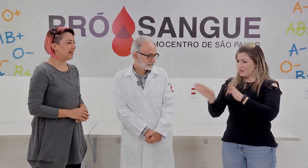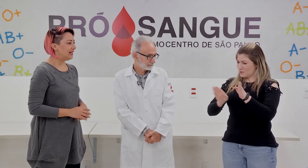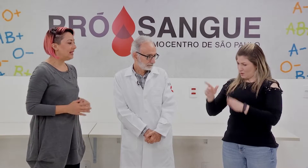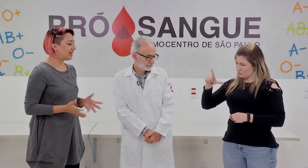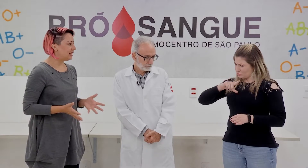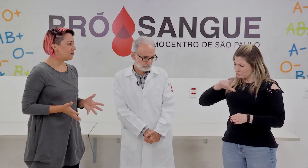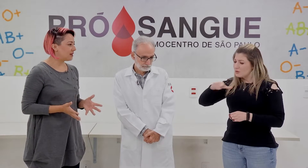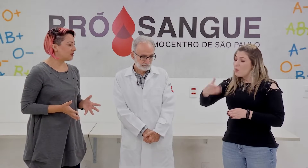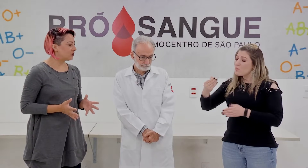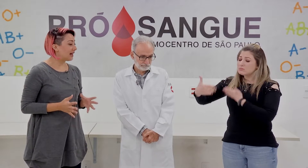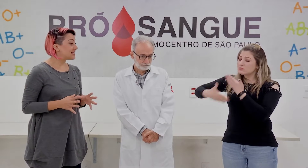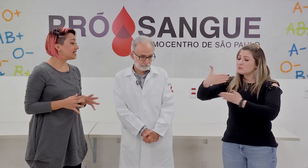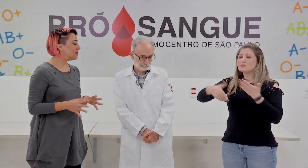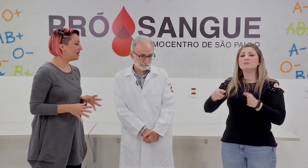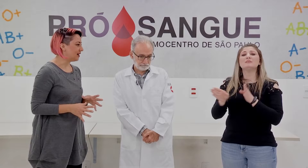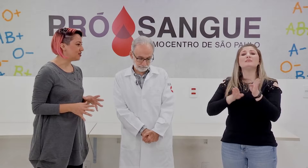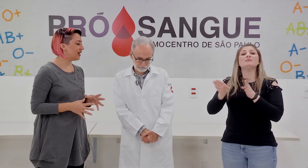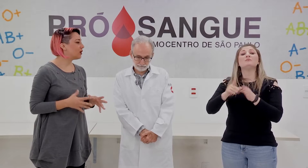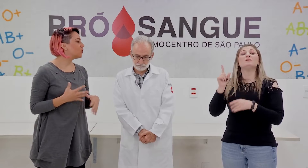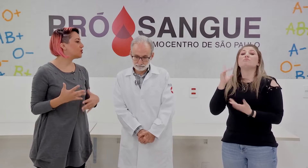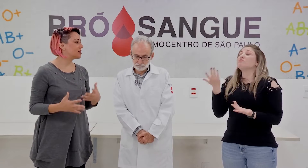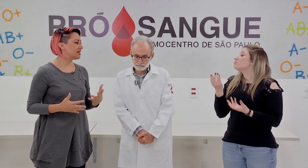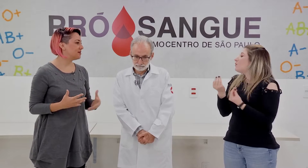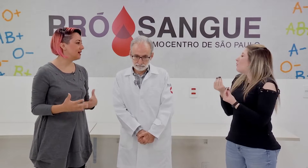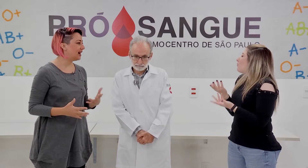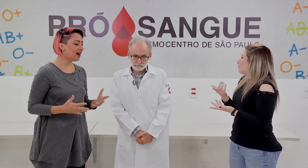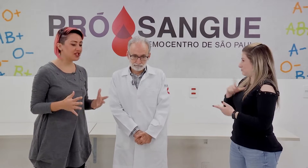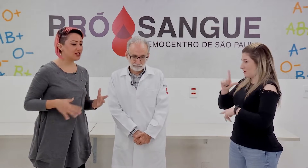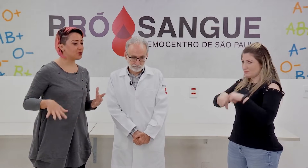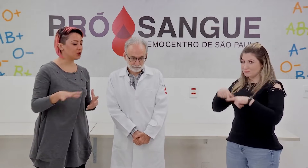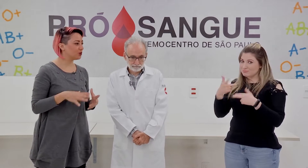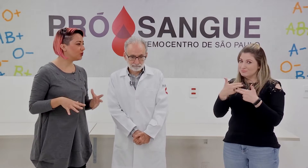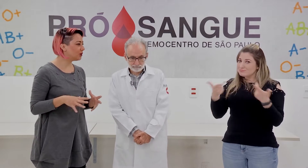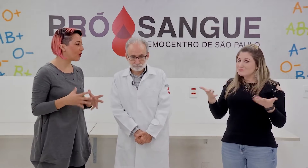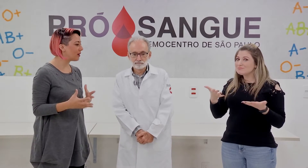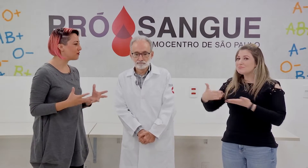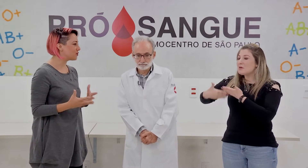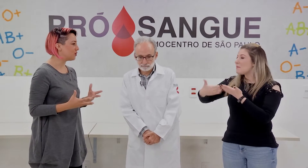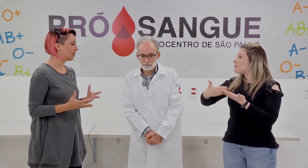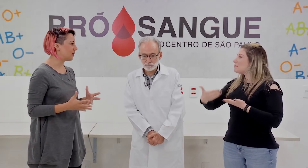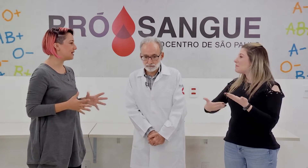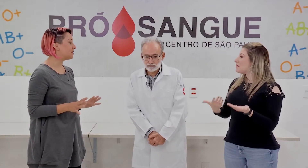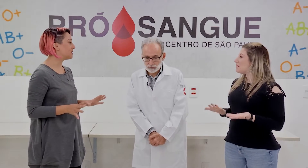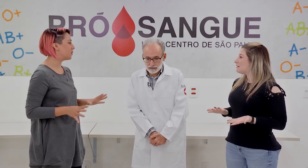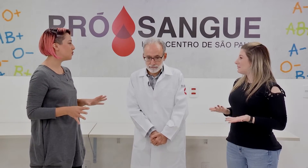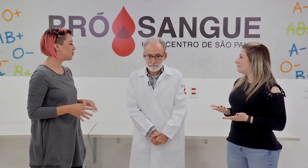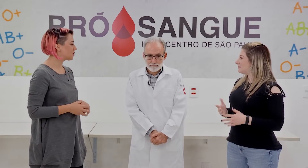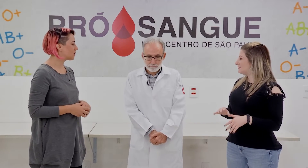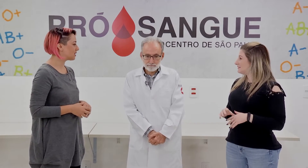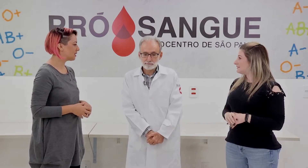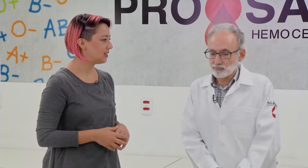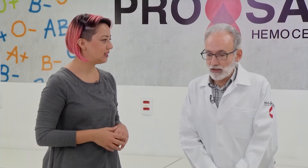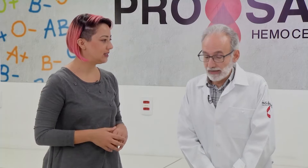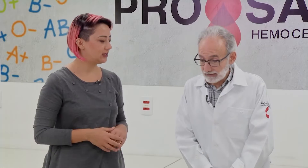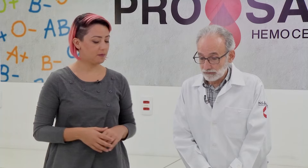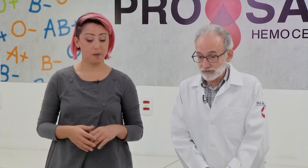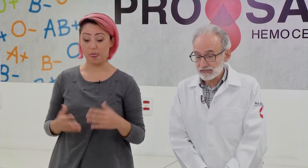E aqui, pensando na acessibilidade, tem recursos de acessibilidade, na estrutura, como é que funciona? Quais seriam esses recursos? Então, a gente